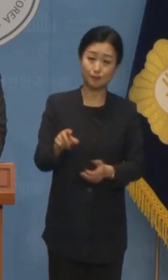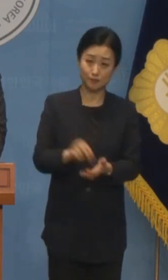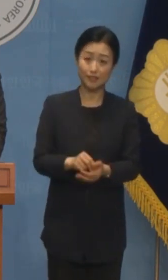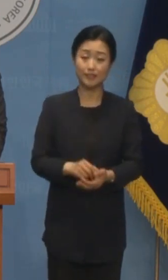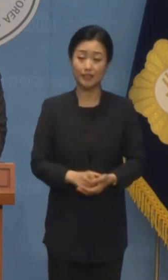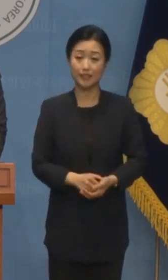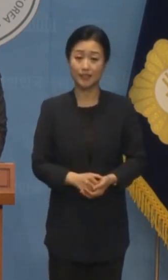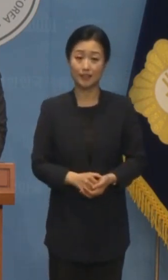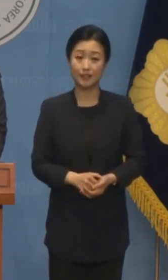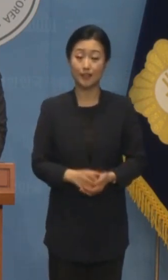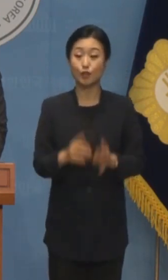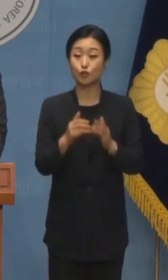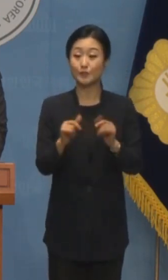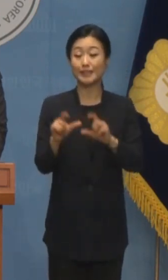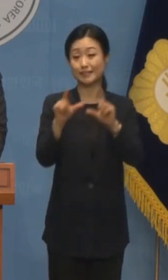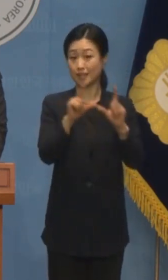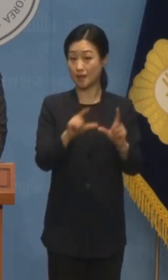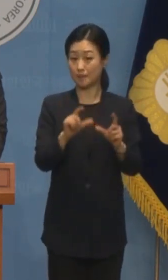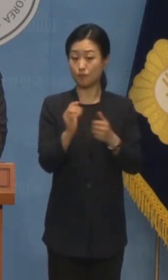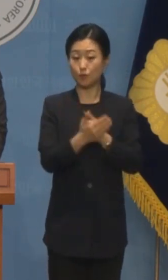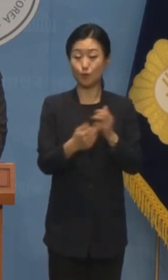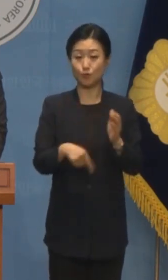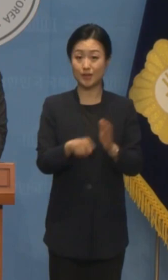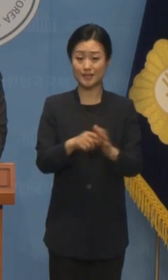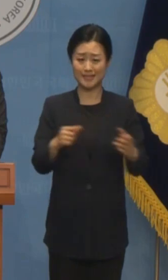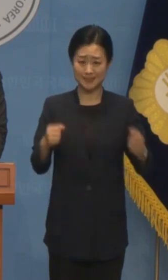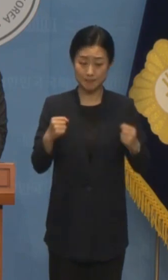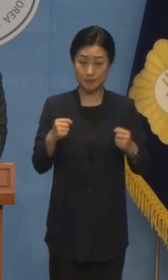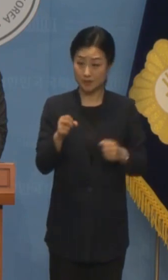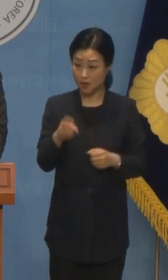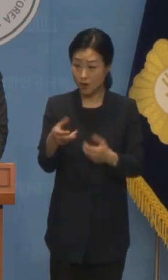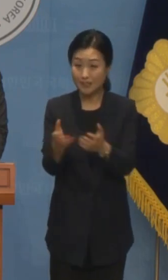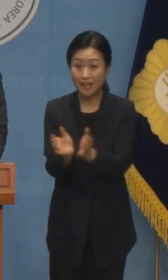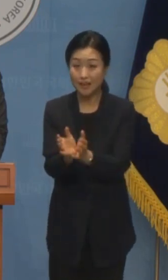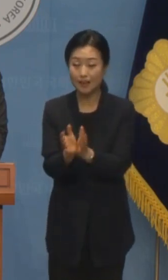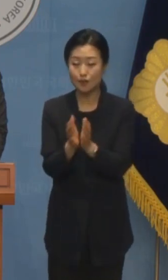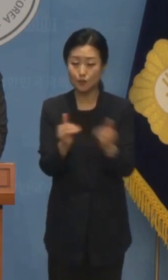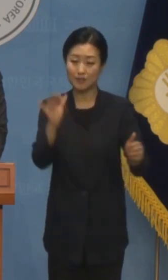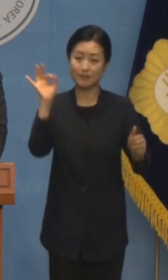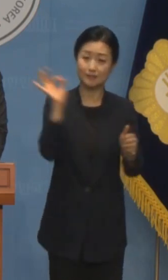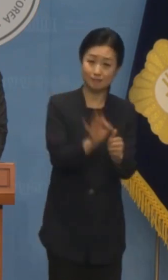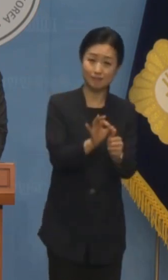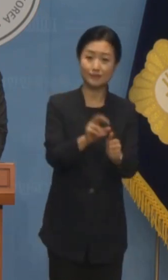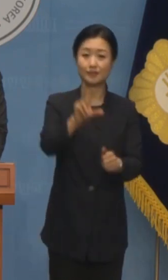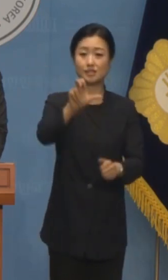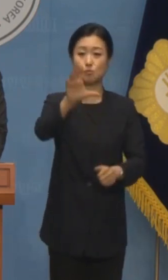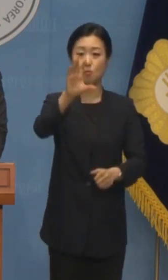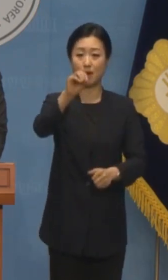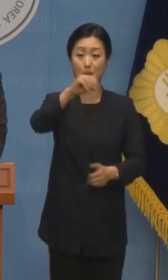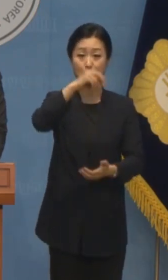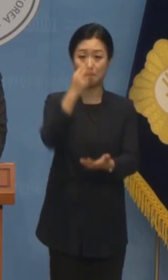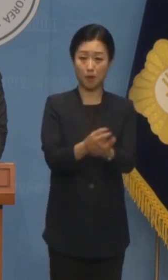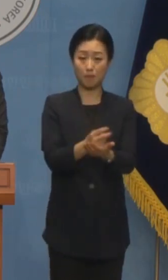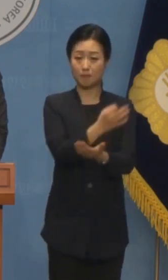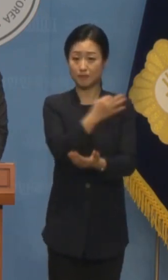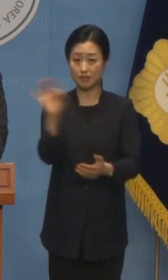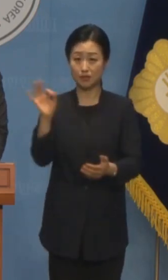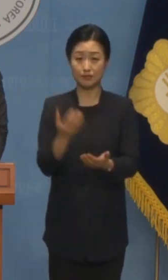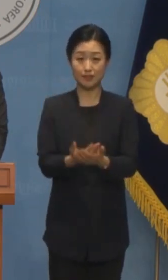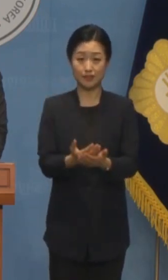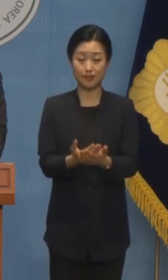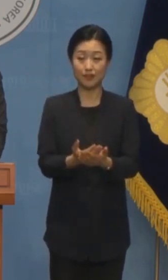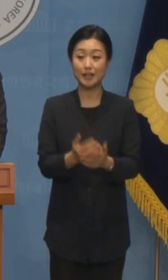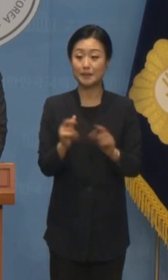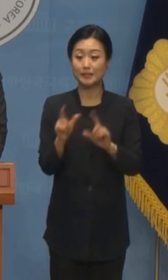됩니다 국민의 삶을 지키기 위해 힘쓰는 여당이라면 전국민 25만 원 지원법을 수용하지